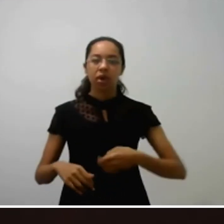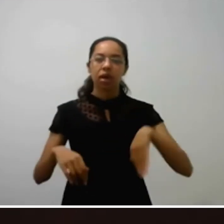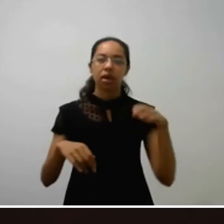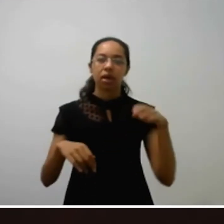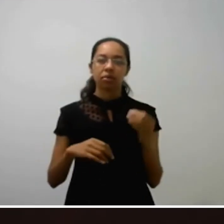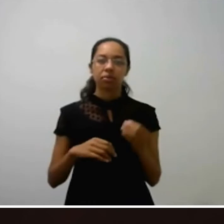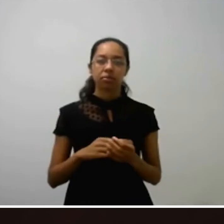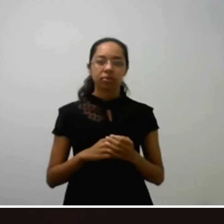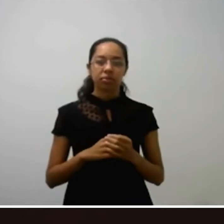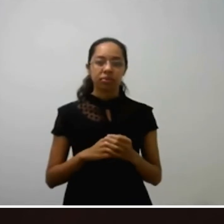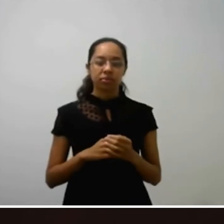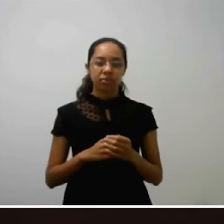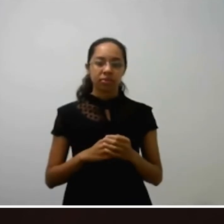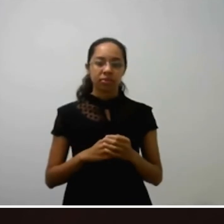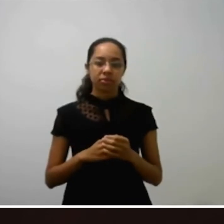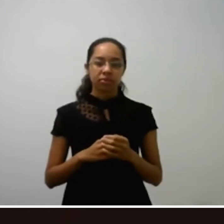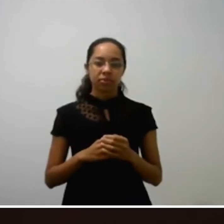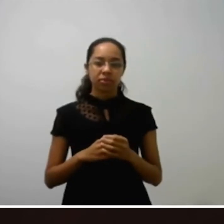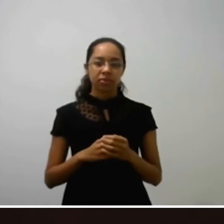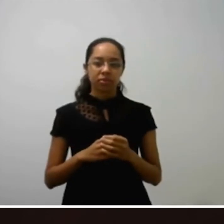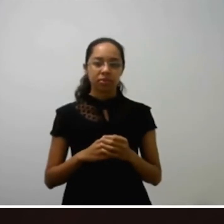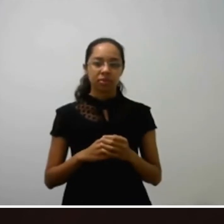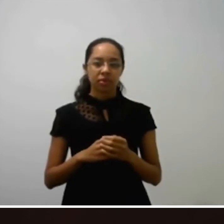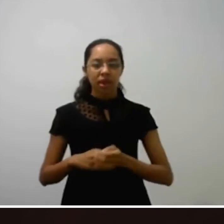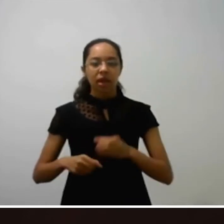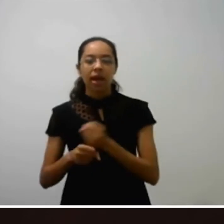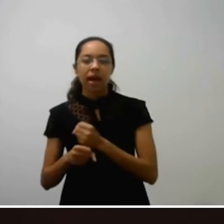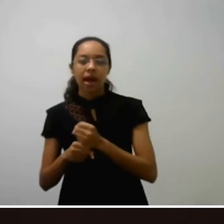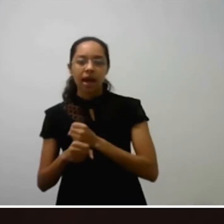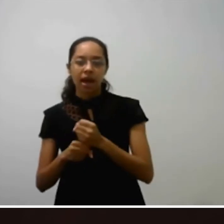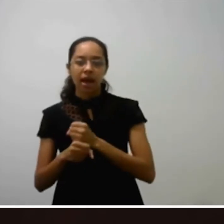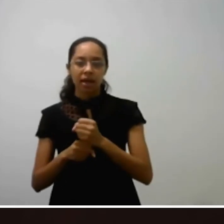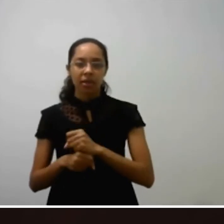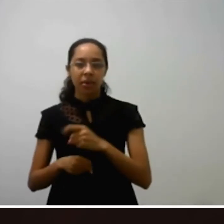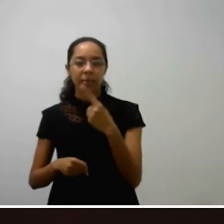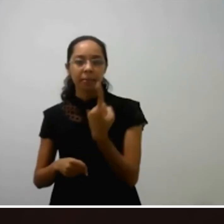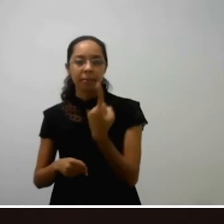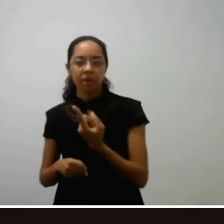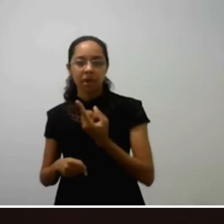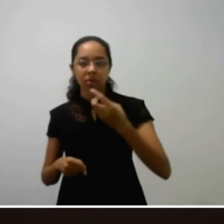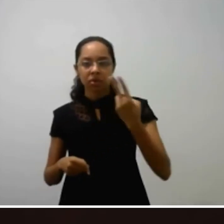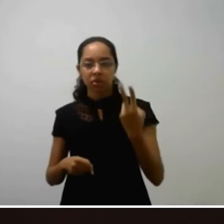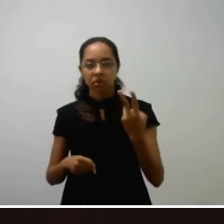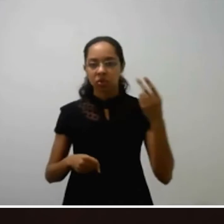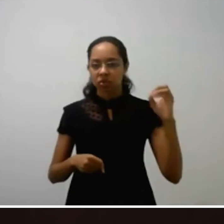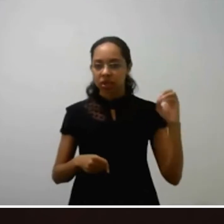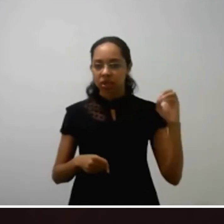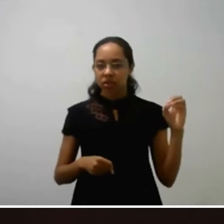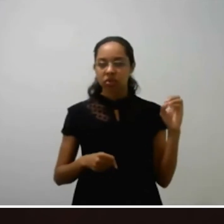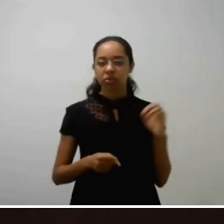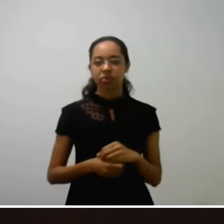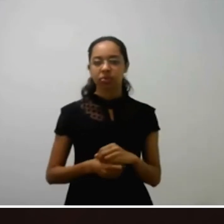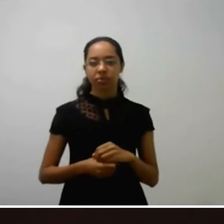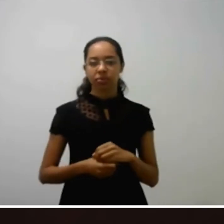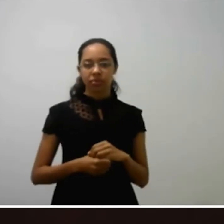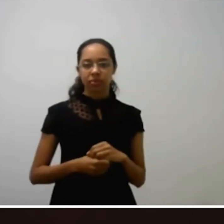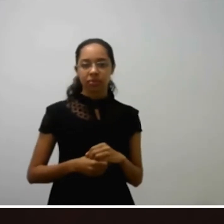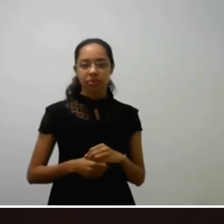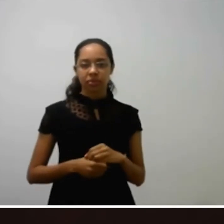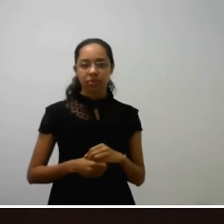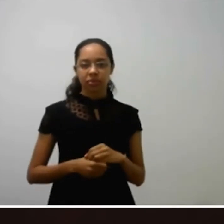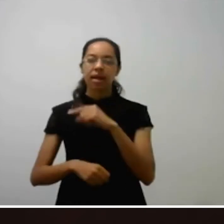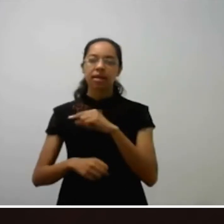por volta do ano 1200. E quem era o John Hus? John Hus, ou Jean